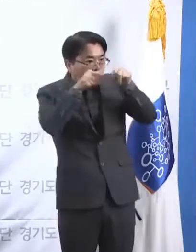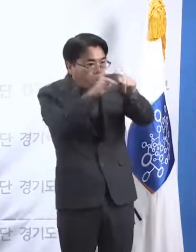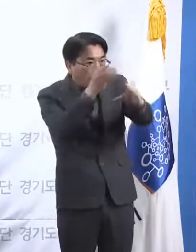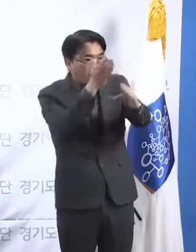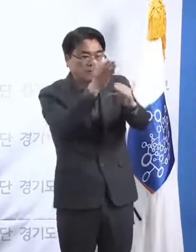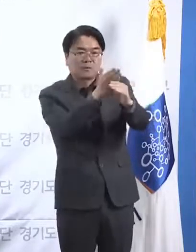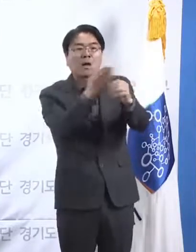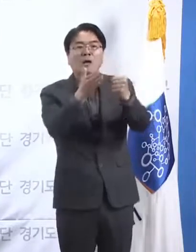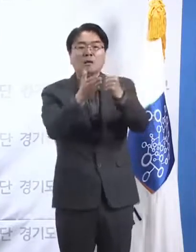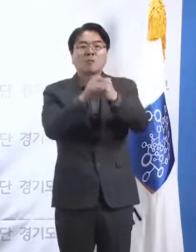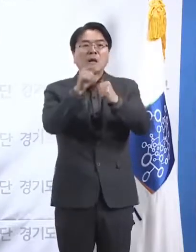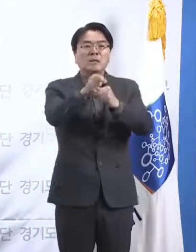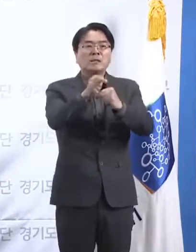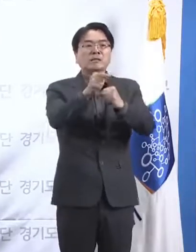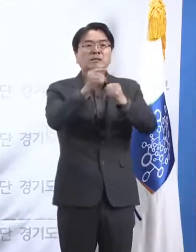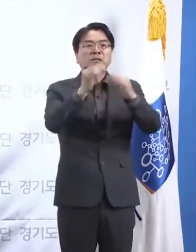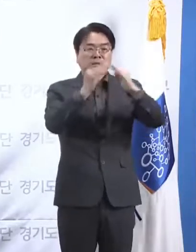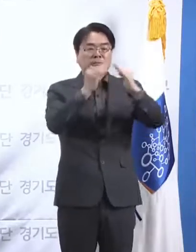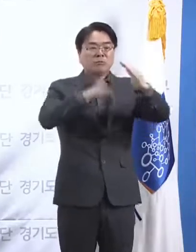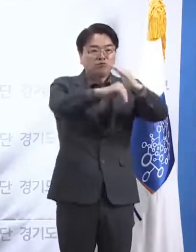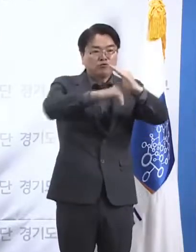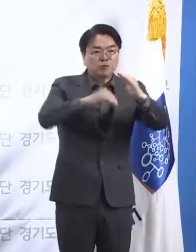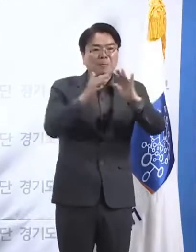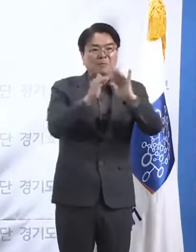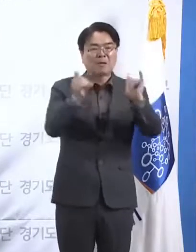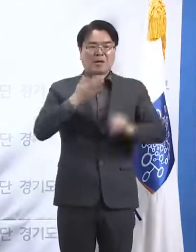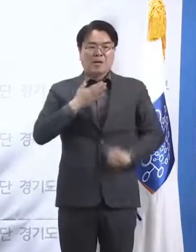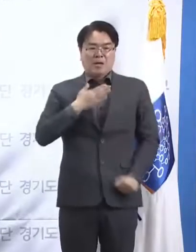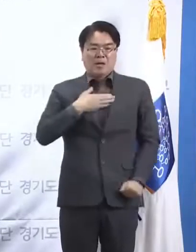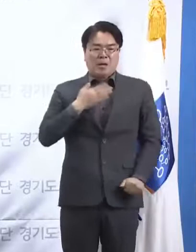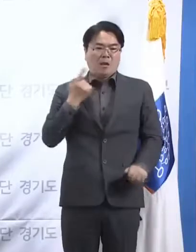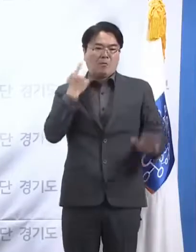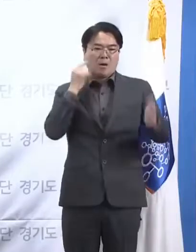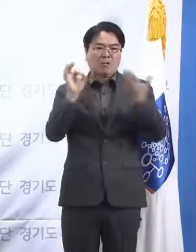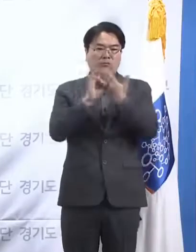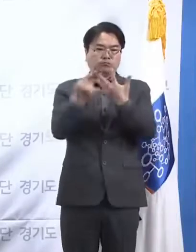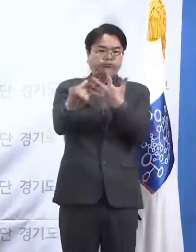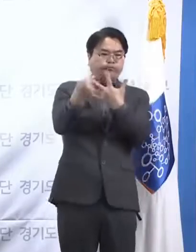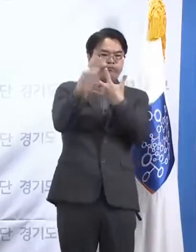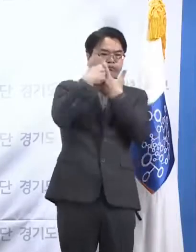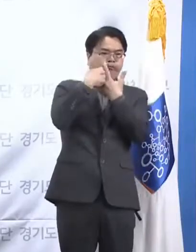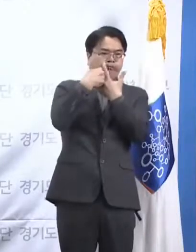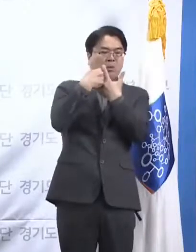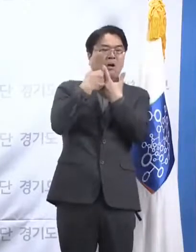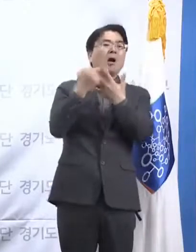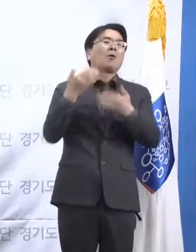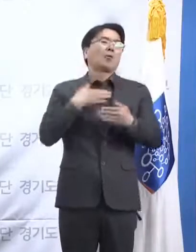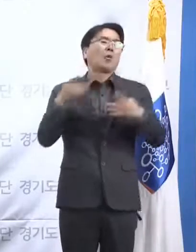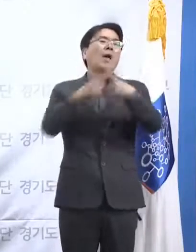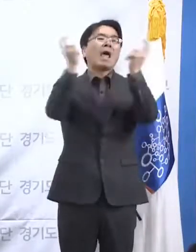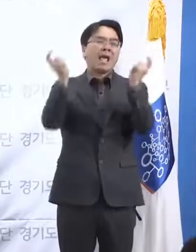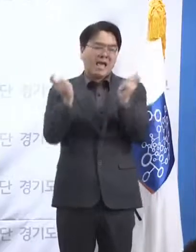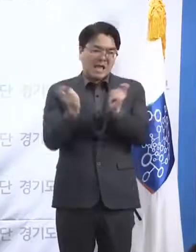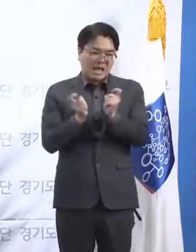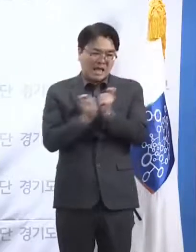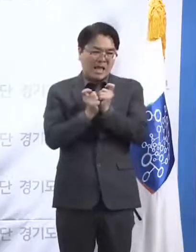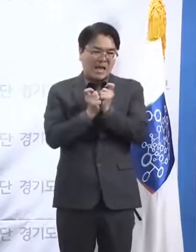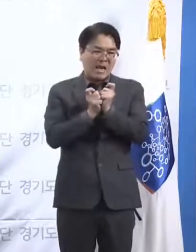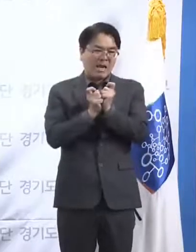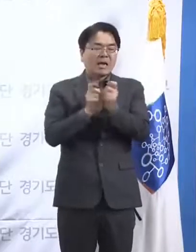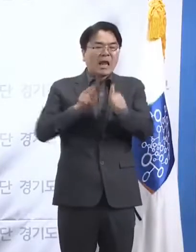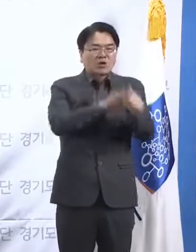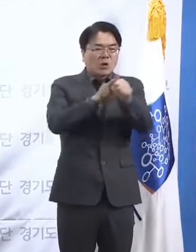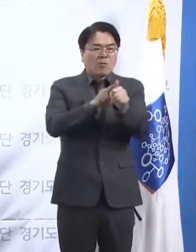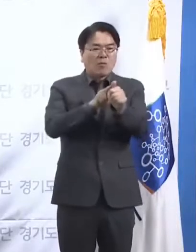시설 출입자들께서 본인의 신원이 드러나거나 개인적 특성이 드러나는 것을